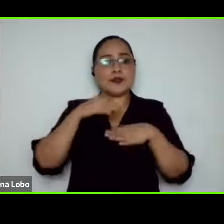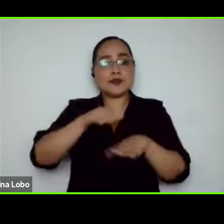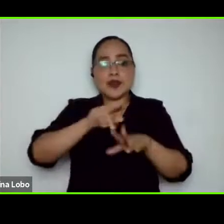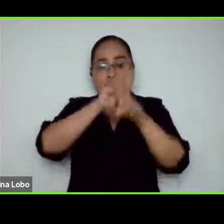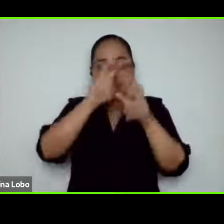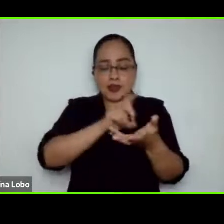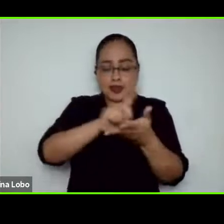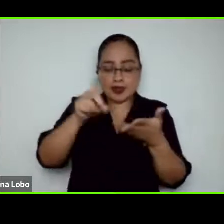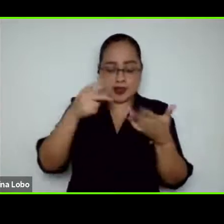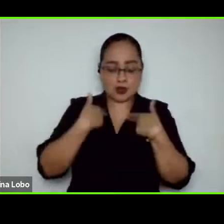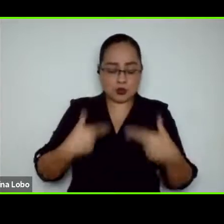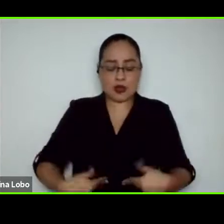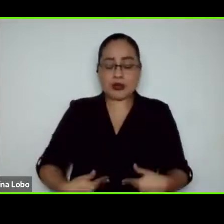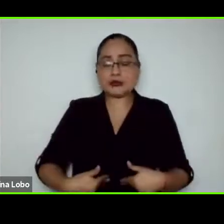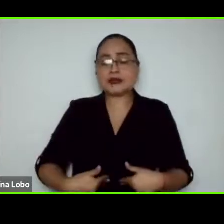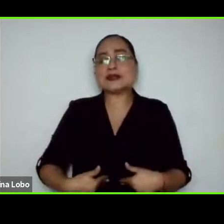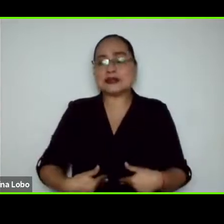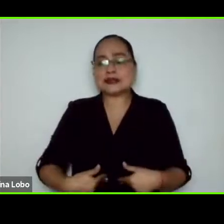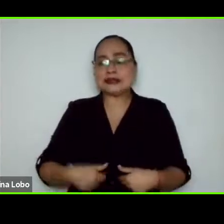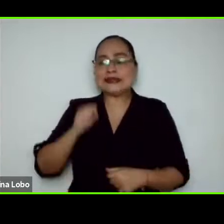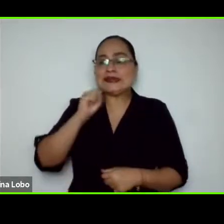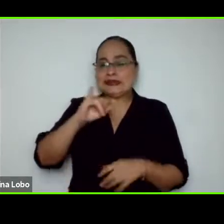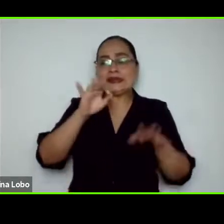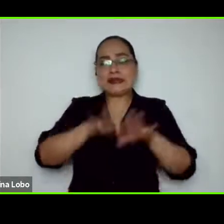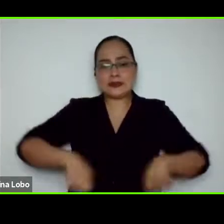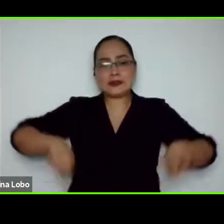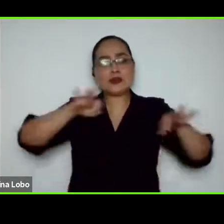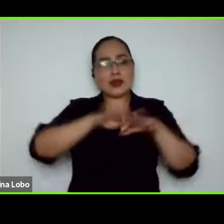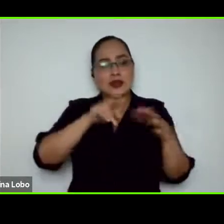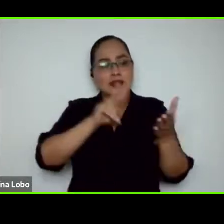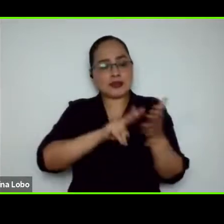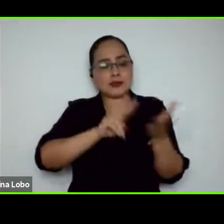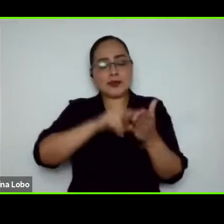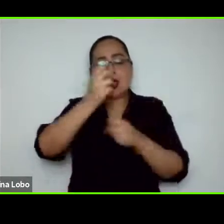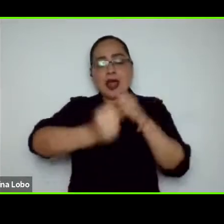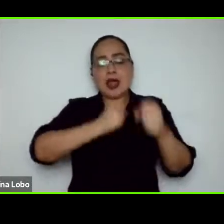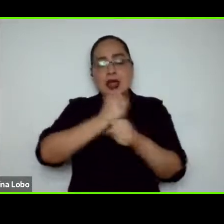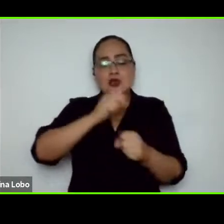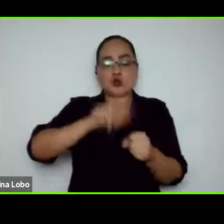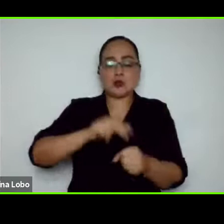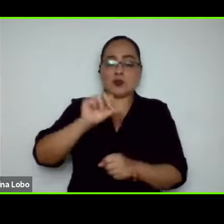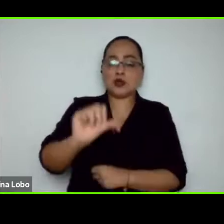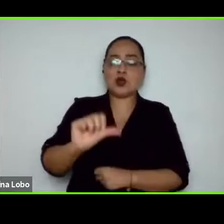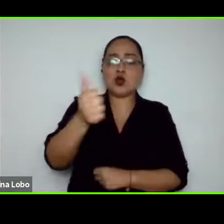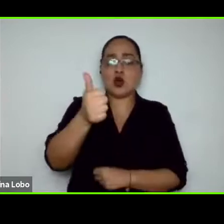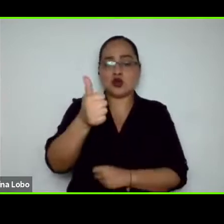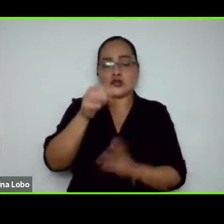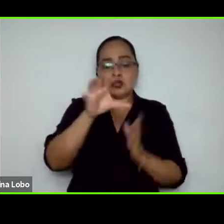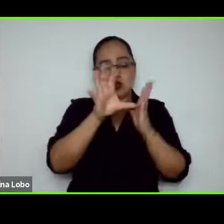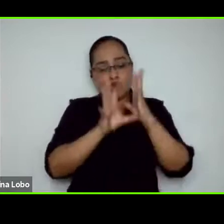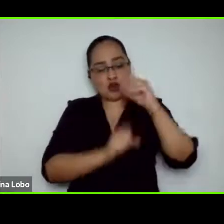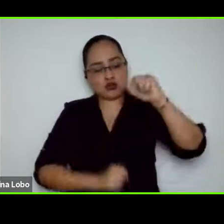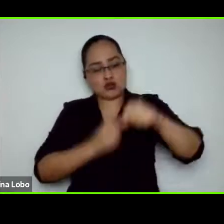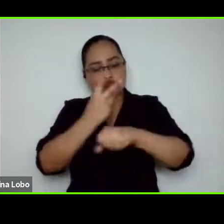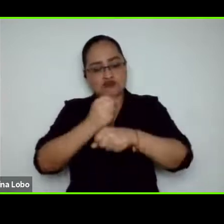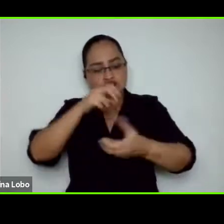relevante, sin duda, la reforma constitucional de 2011. No es una reforma que